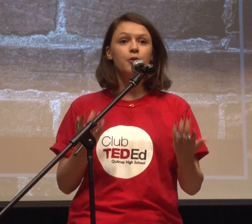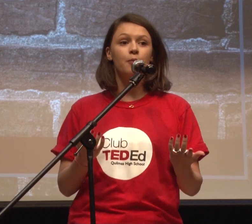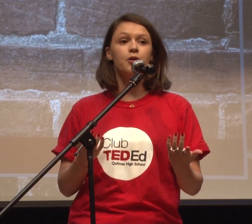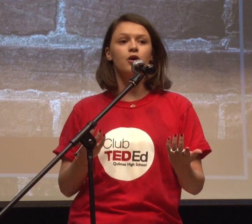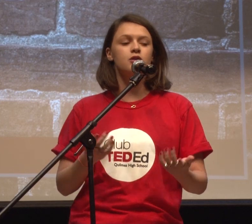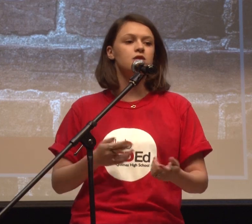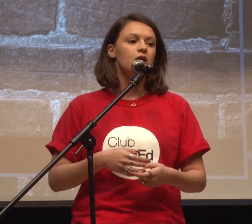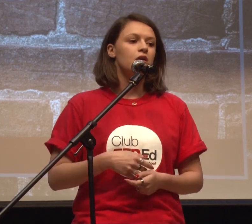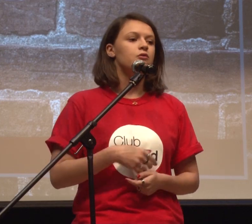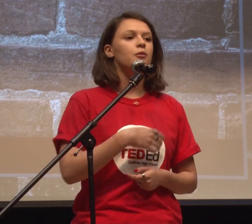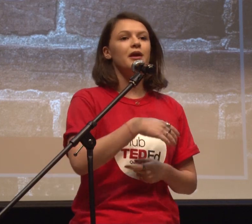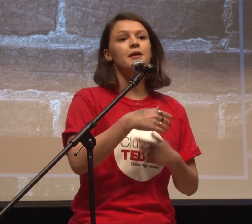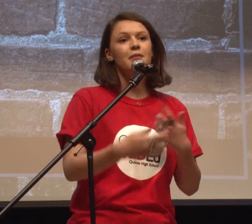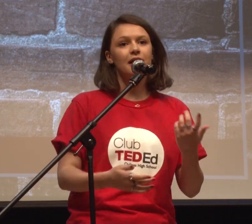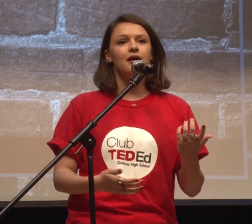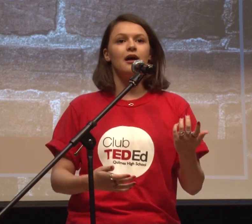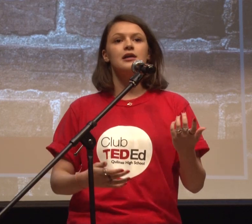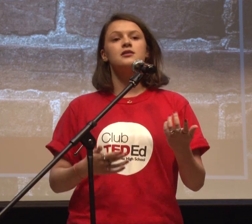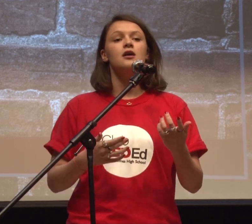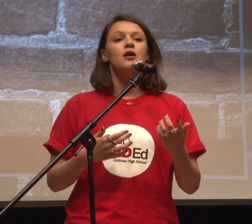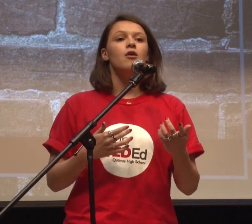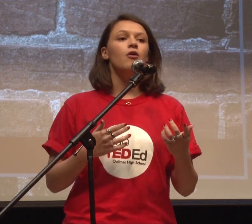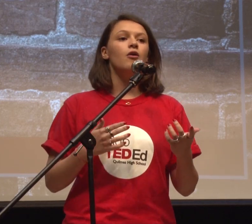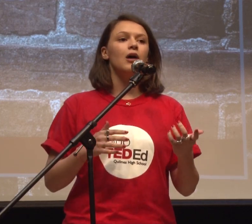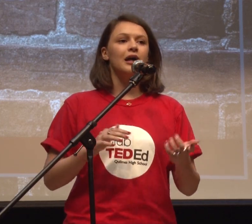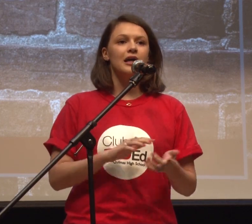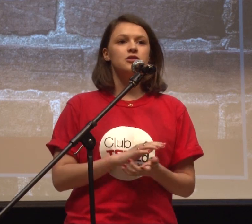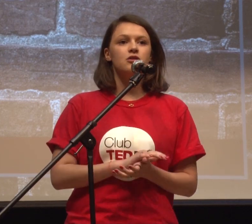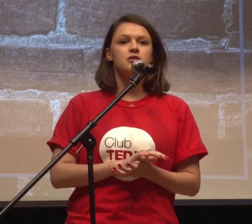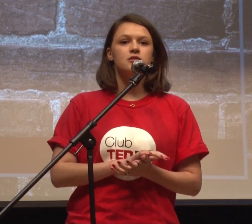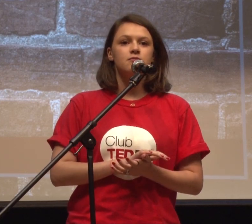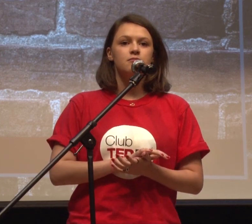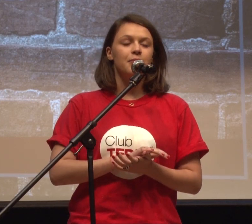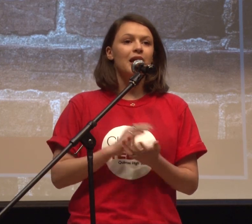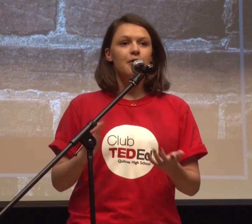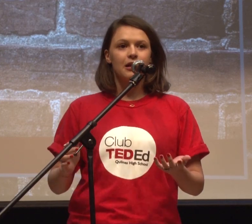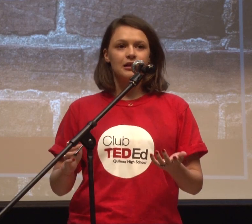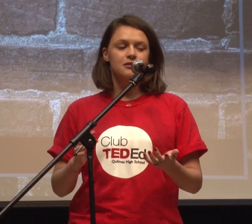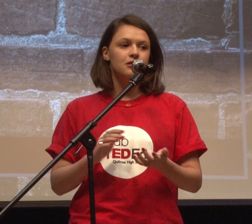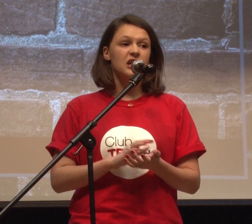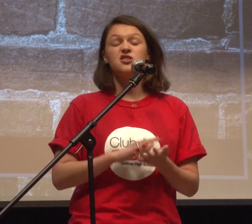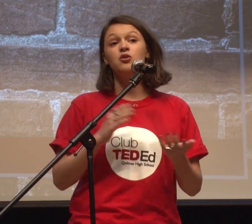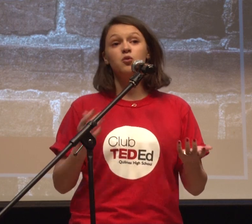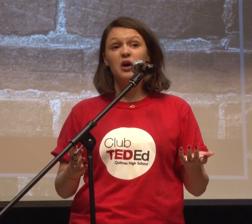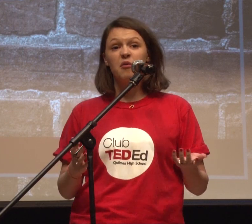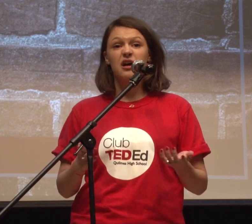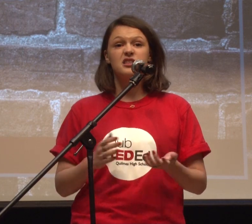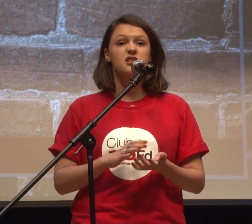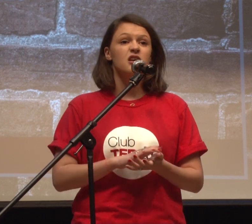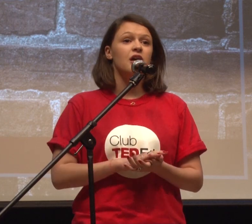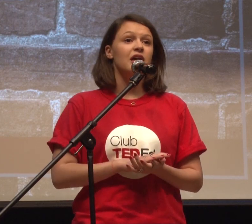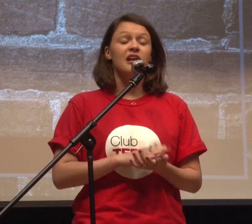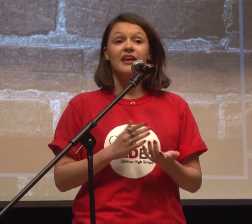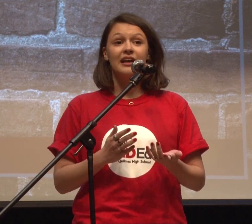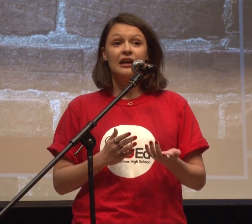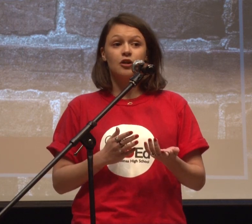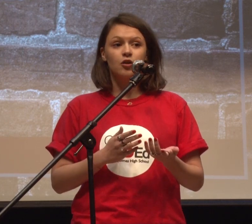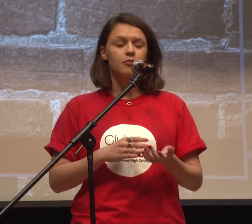propios, nombres de marcas, o aquellas palabras que son nuevas en el dialecto,